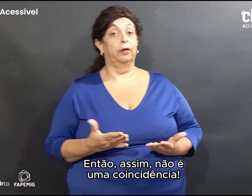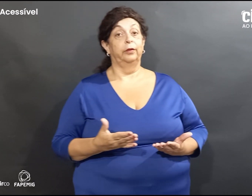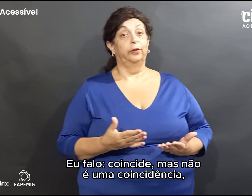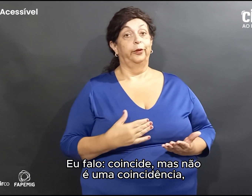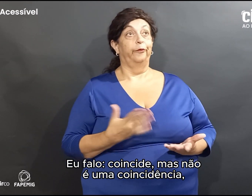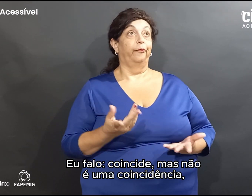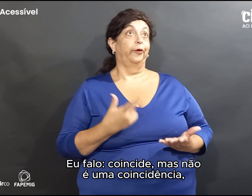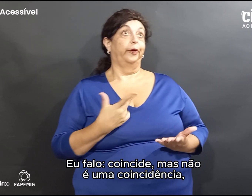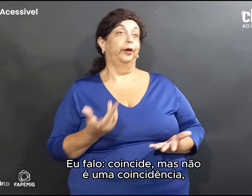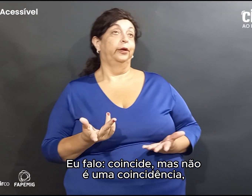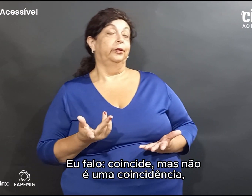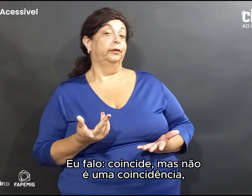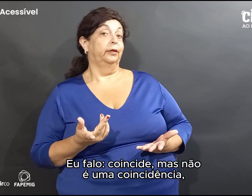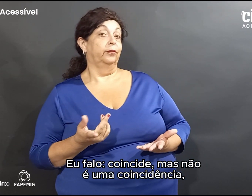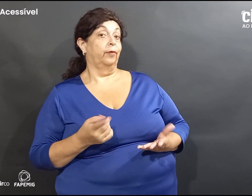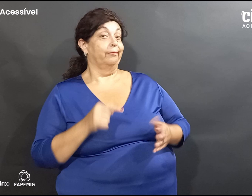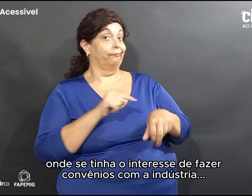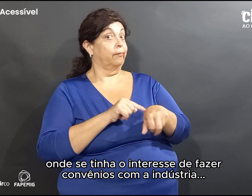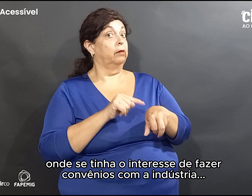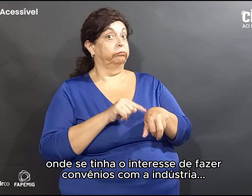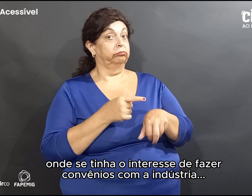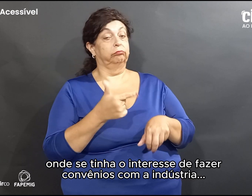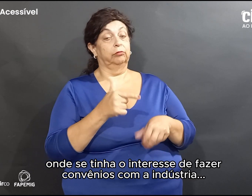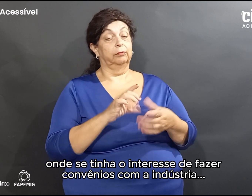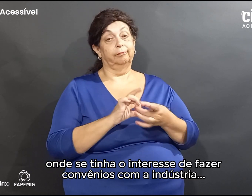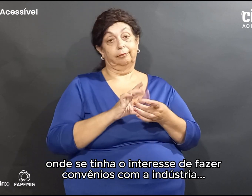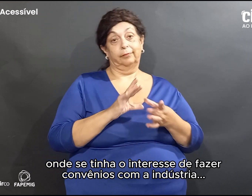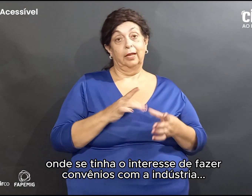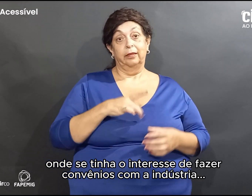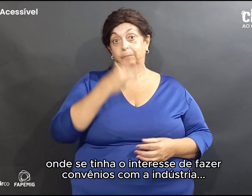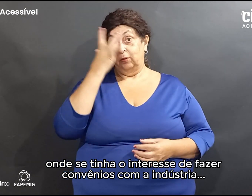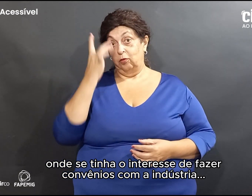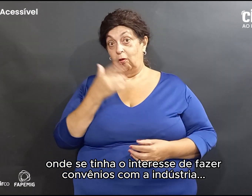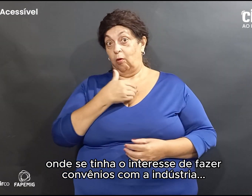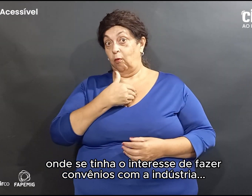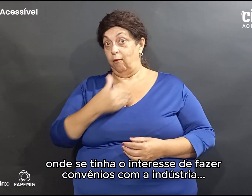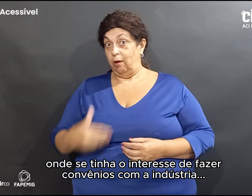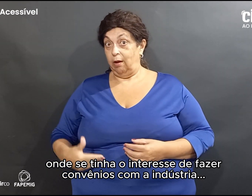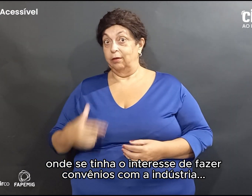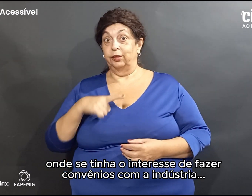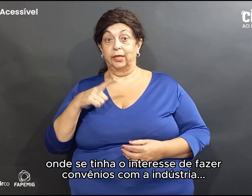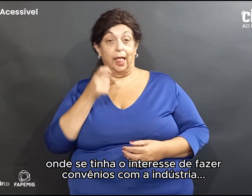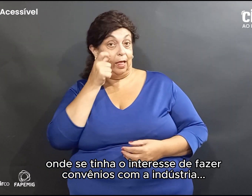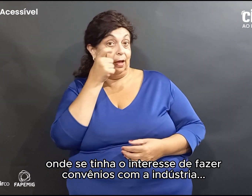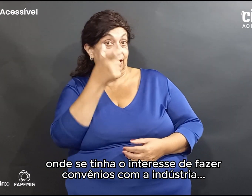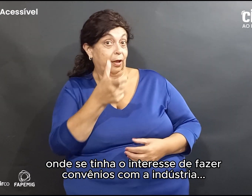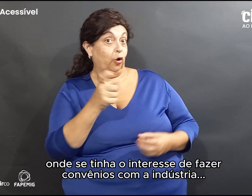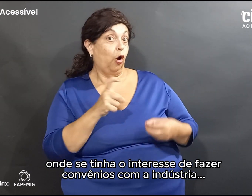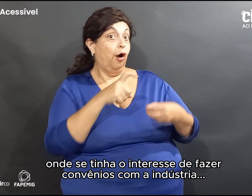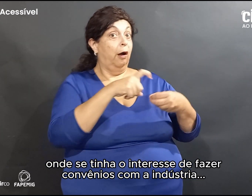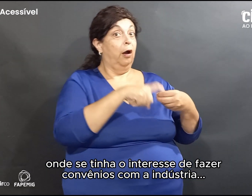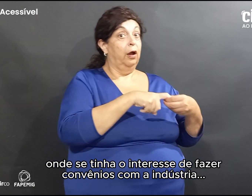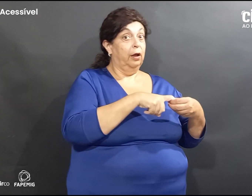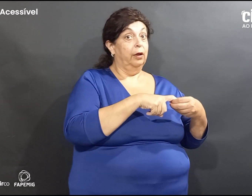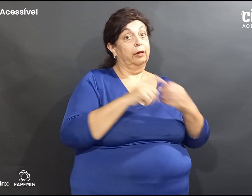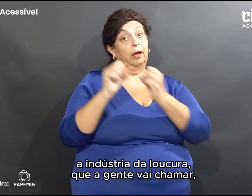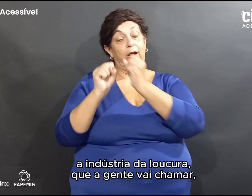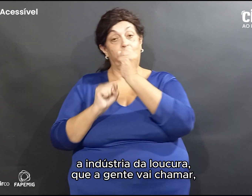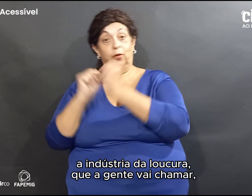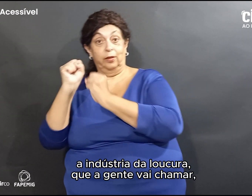Eu falo coincide, mas não é uma coincidência. Onde se tinha um interesse de fazer convênios, né? Com a indústria da